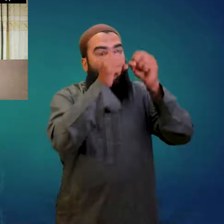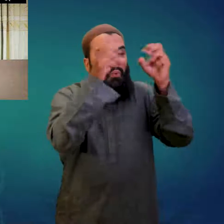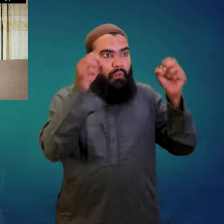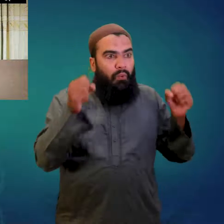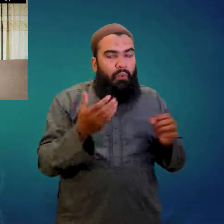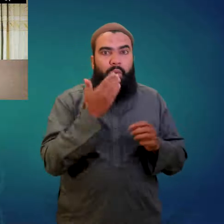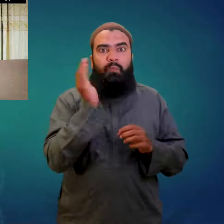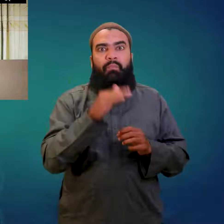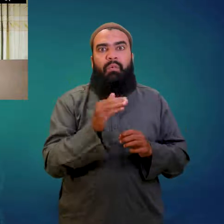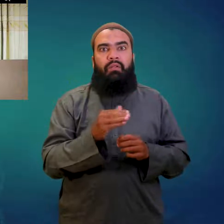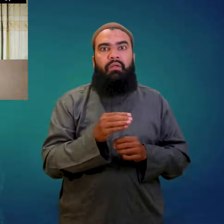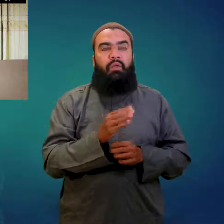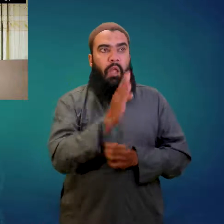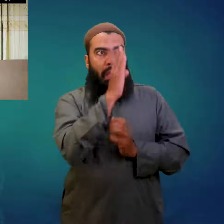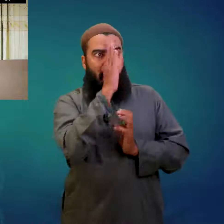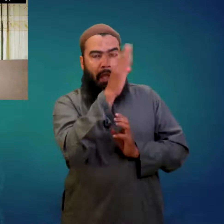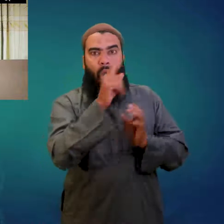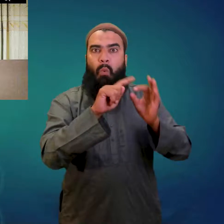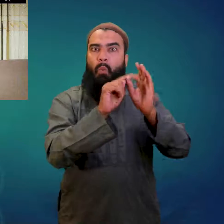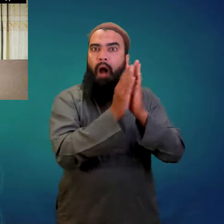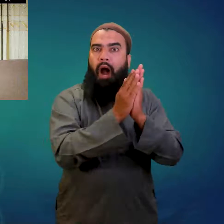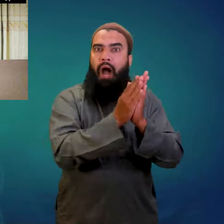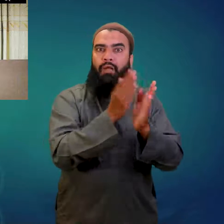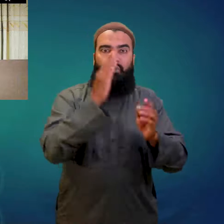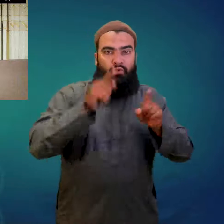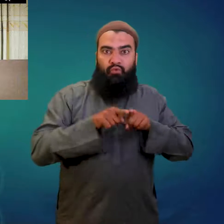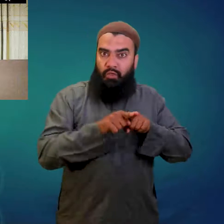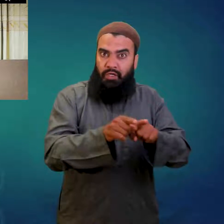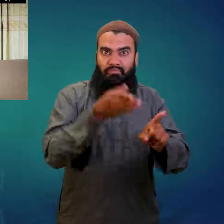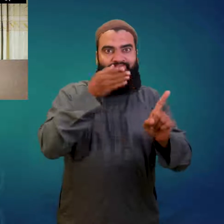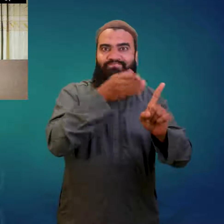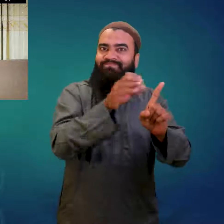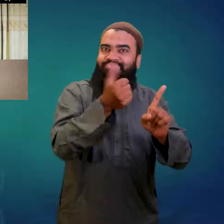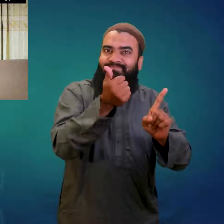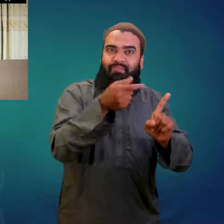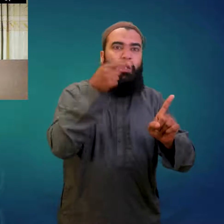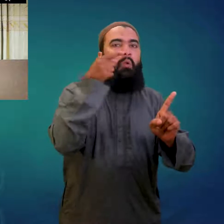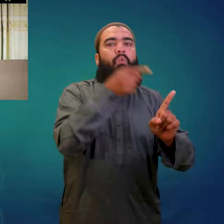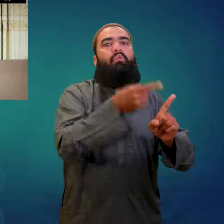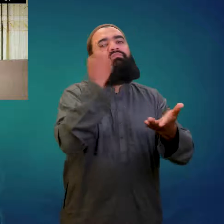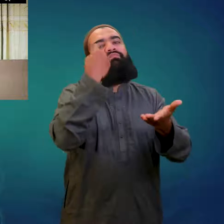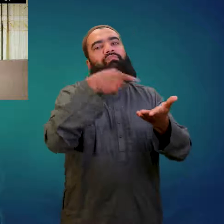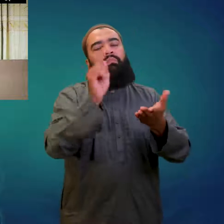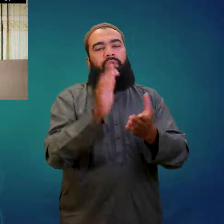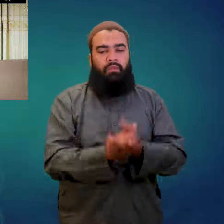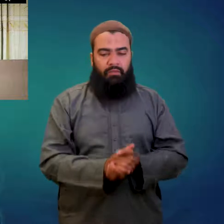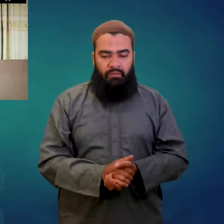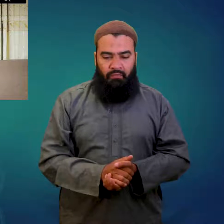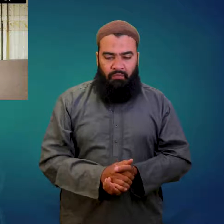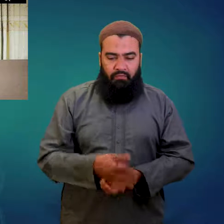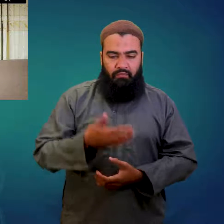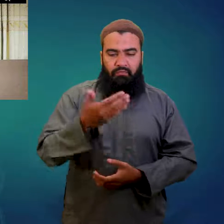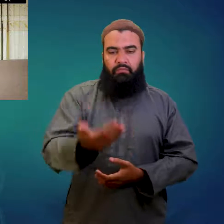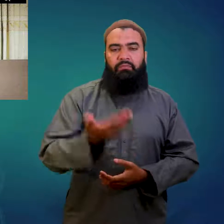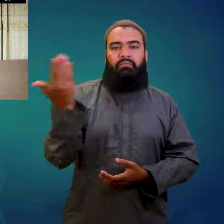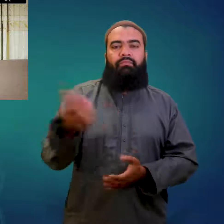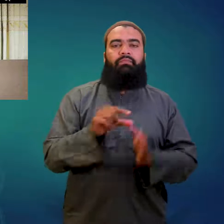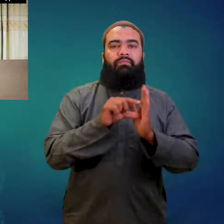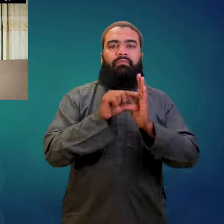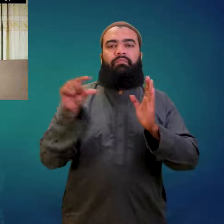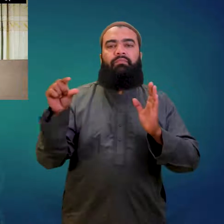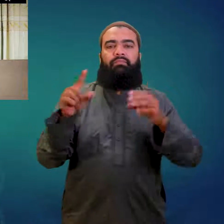اور یہی نور اسے اعمال صالحہ پر کاربند فرماتا ہے۔ سورۃ الحشر مدنی